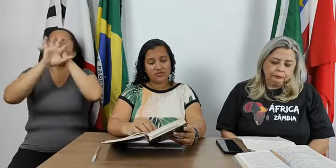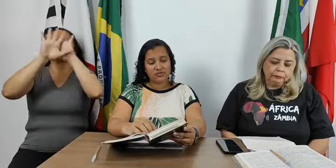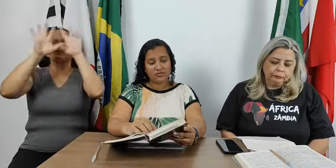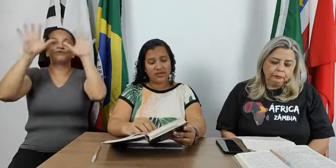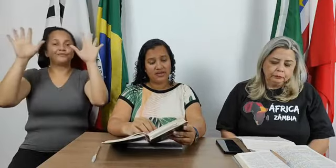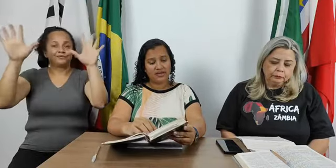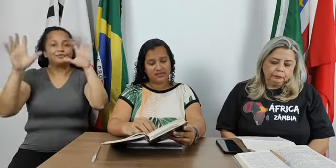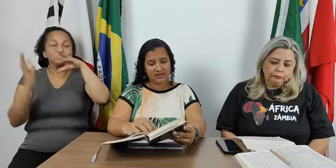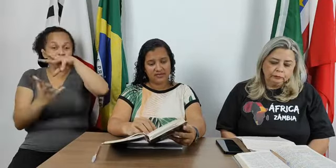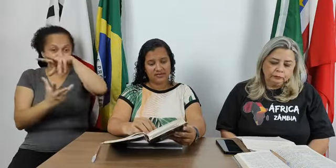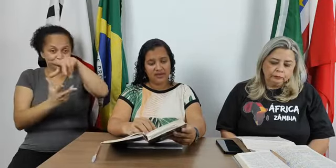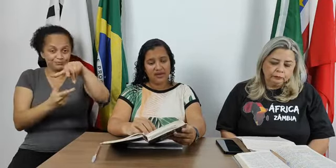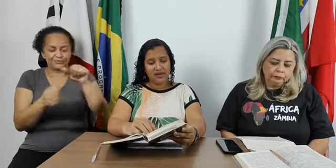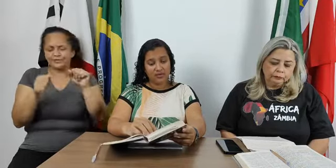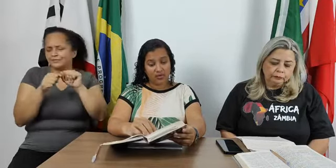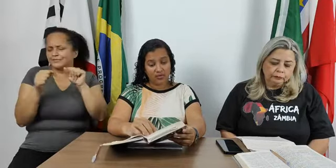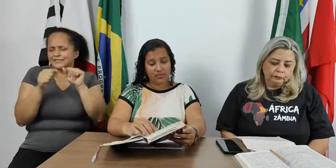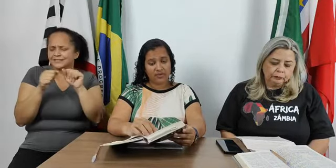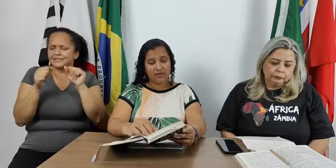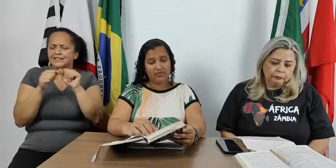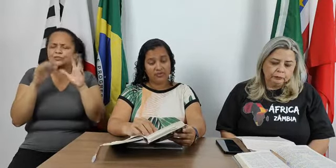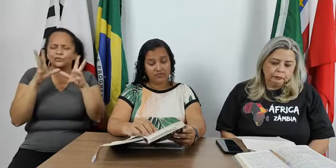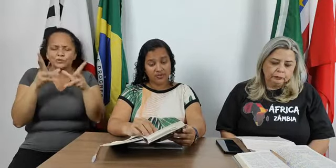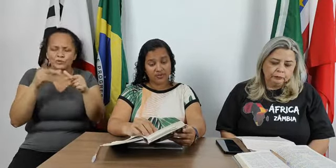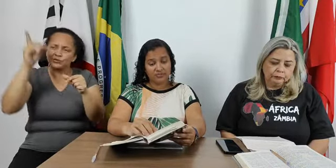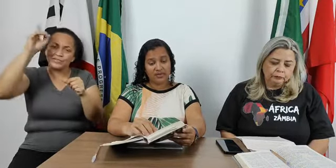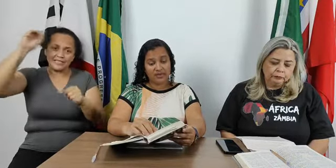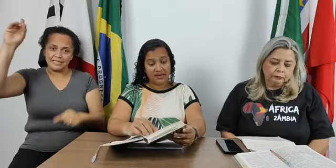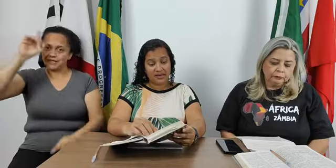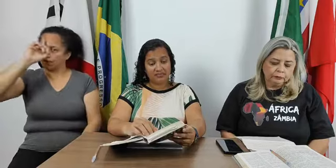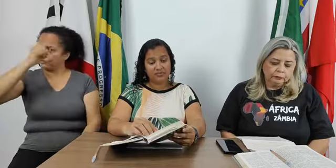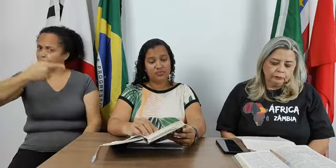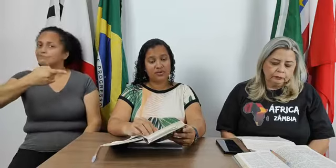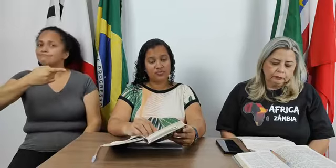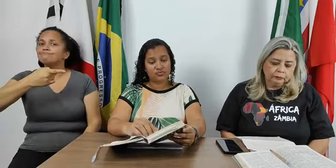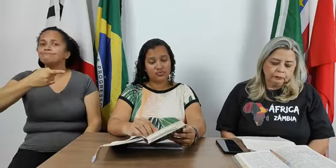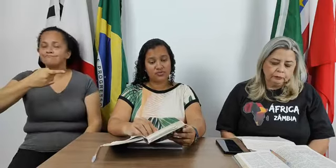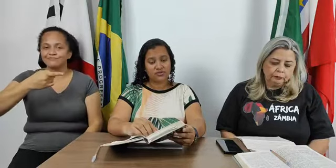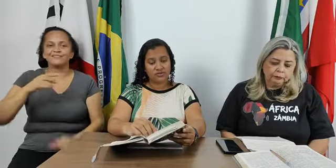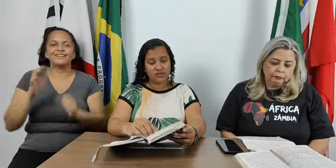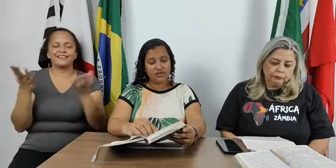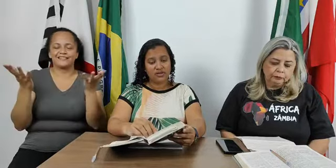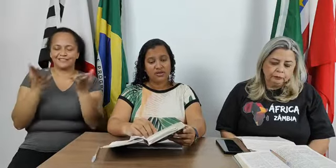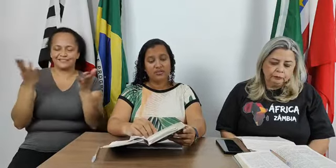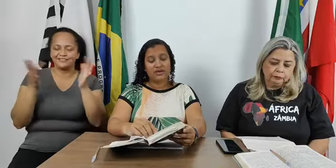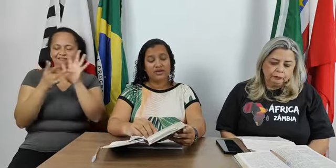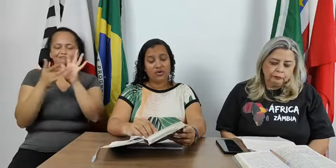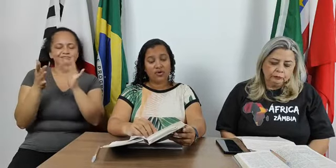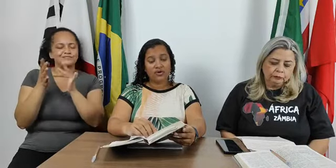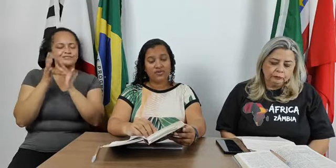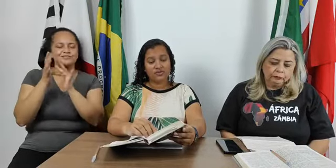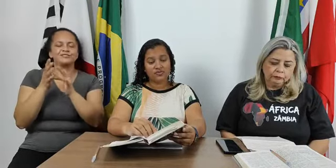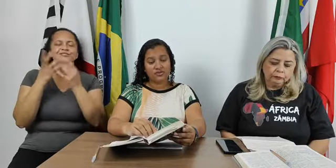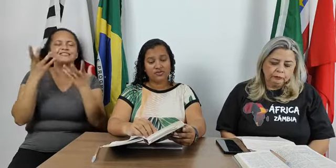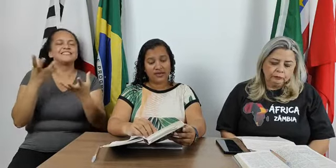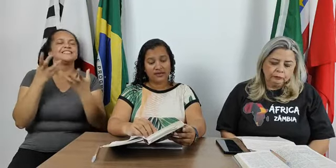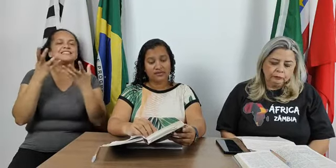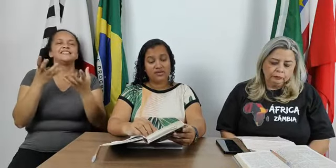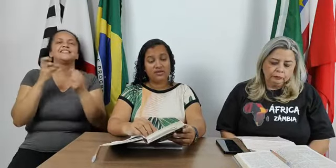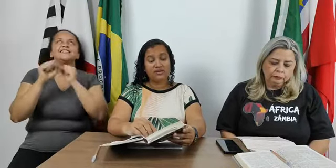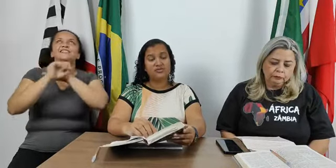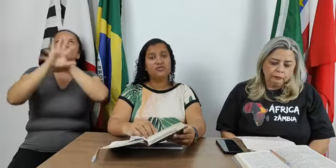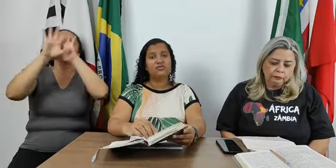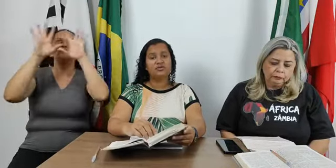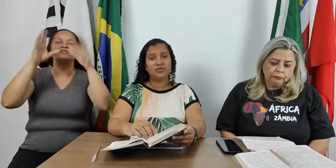me deste para realizar. Agora, Pai, glorifica-me e leva-me para junto de ti, para a glória que tive a teu